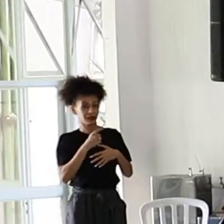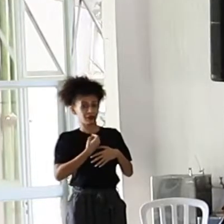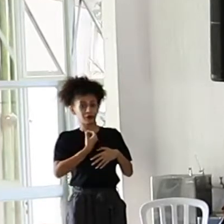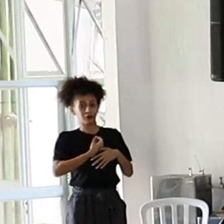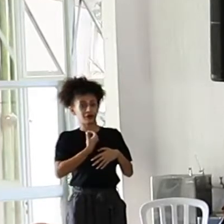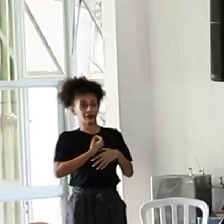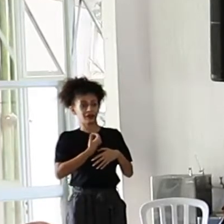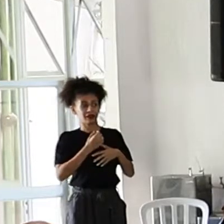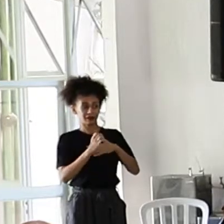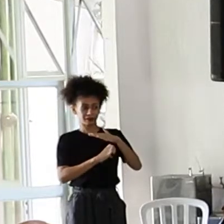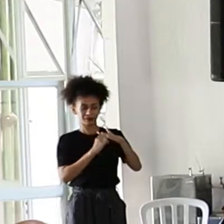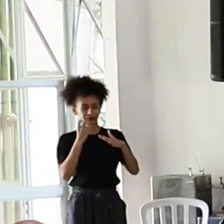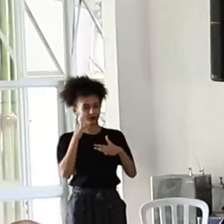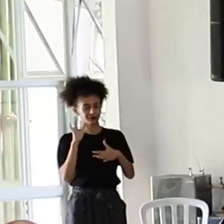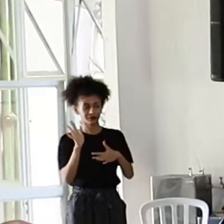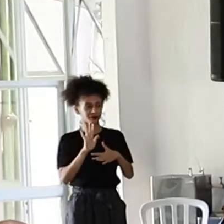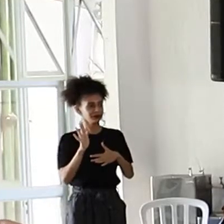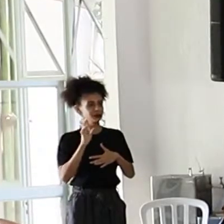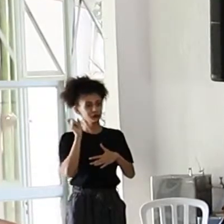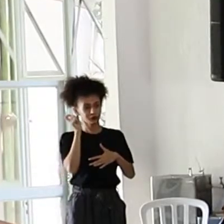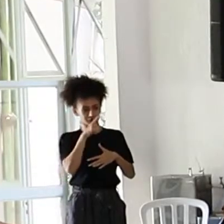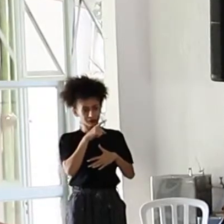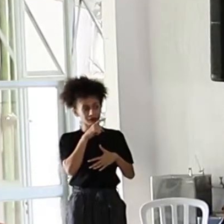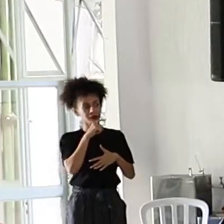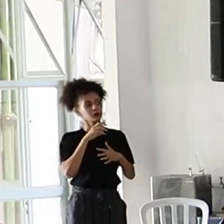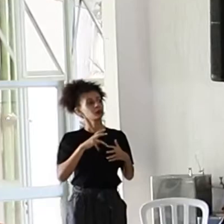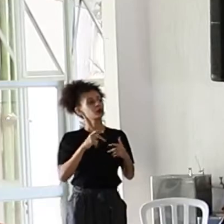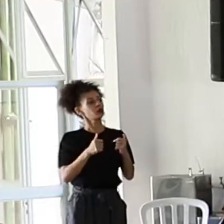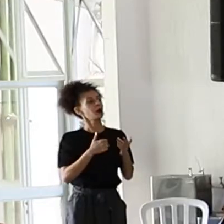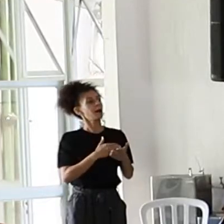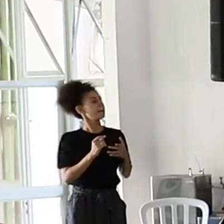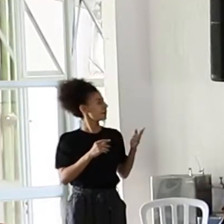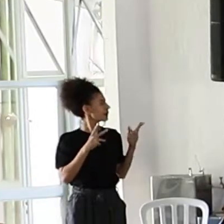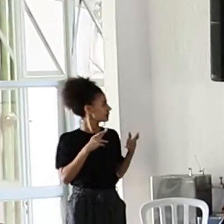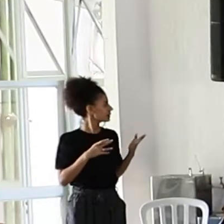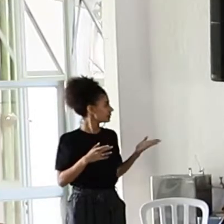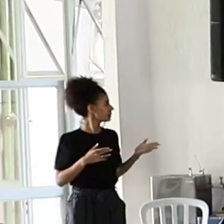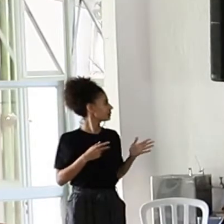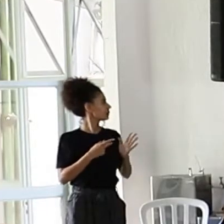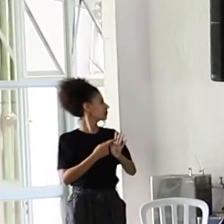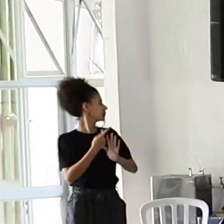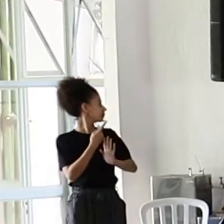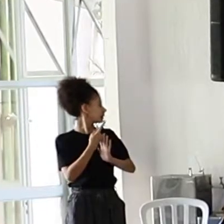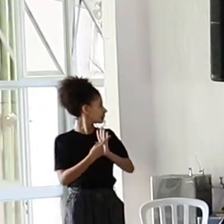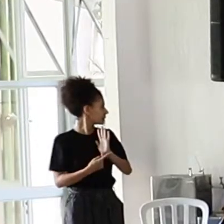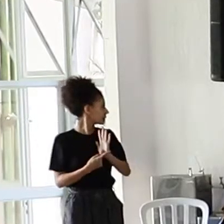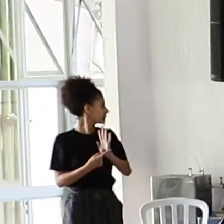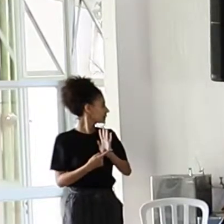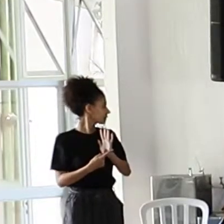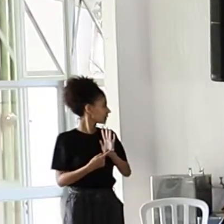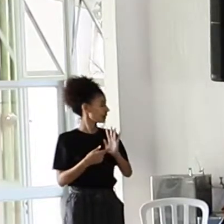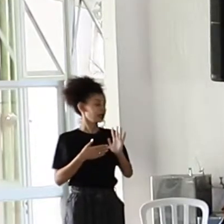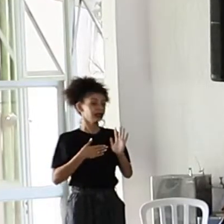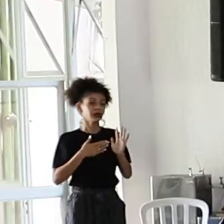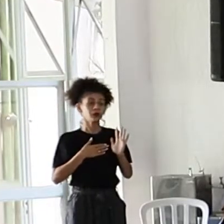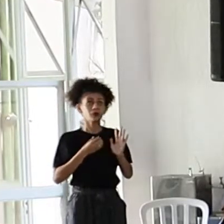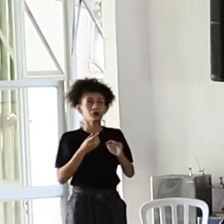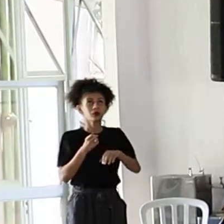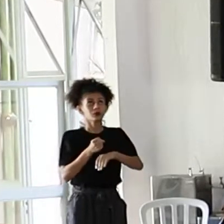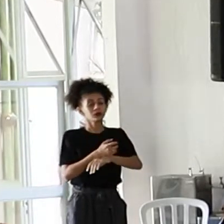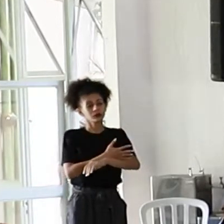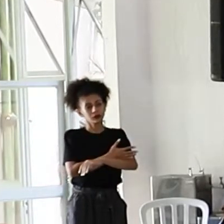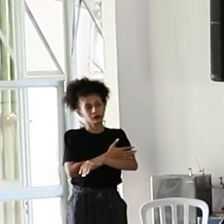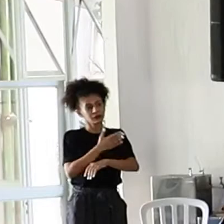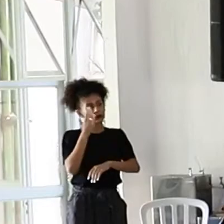que a Vida Empresarial é fácil que não é e tudo começa desse jeito num projeto que eu fico muito